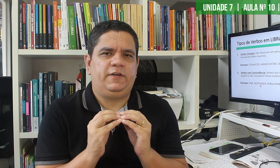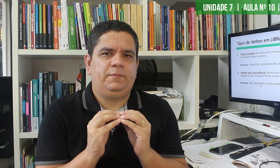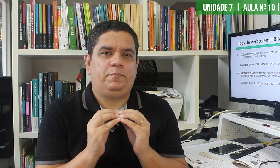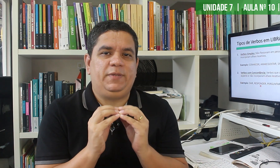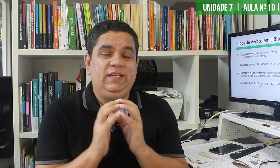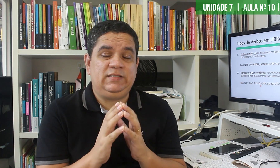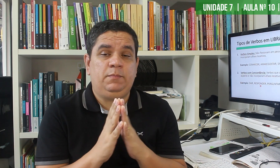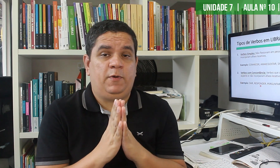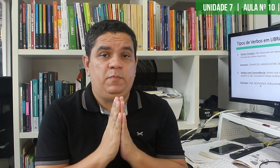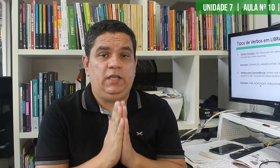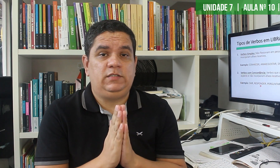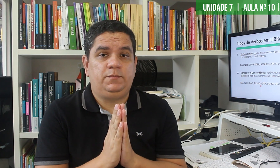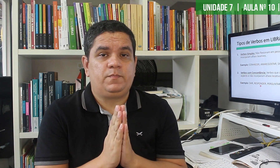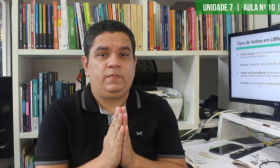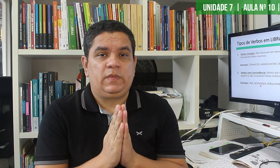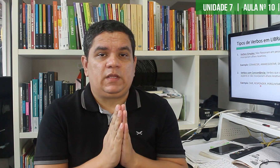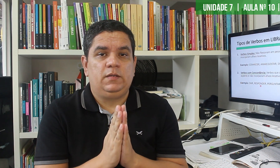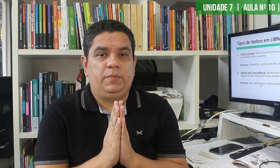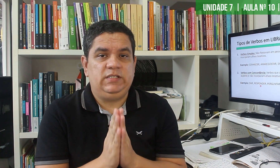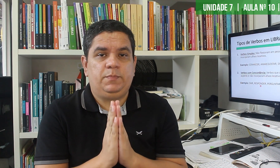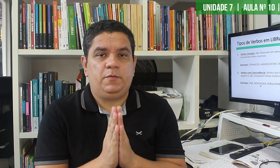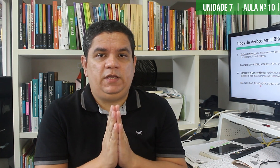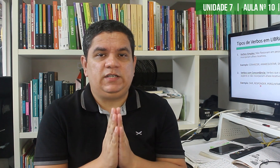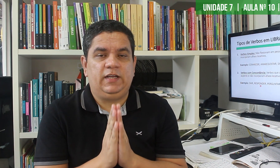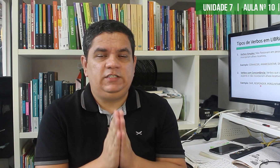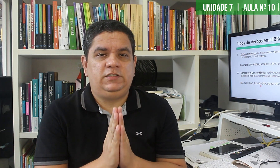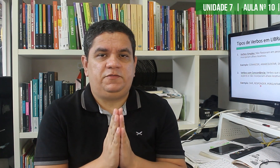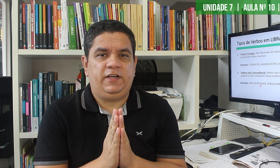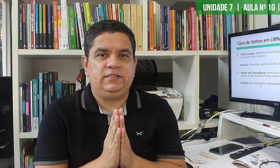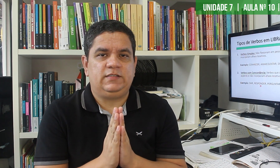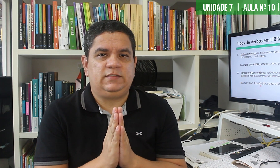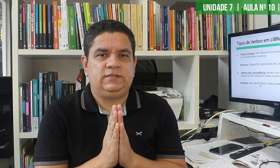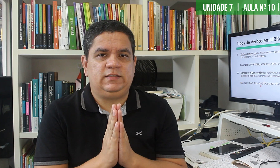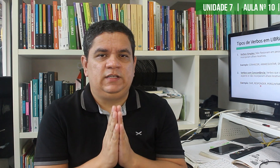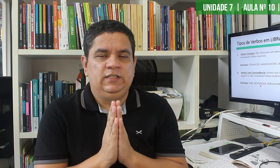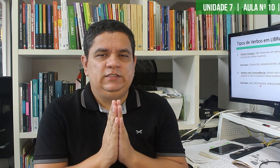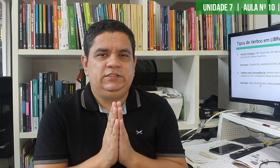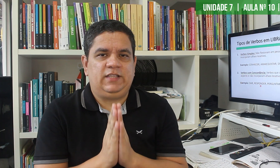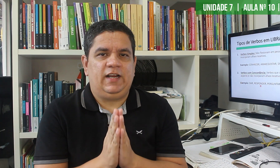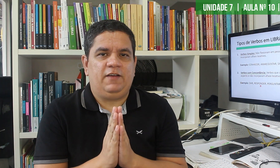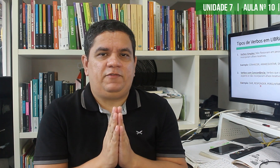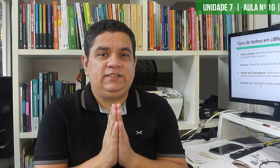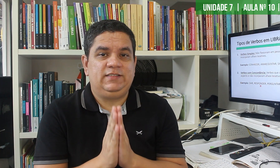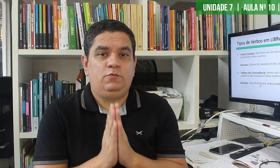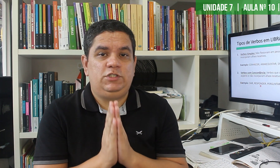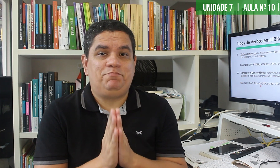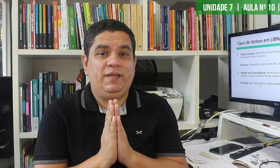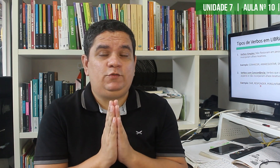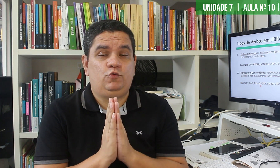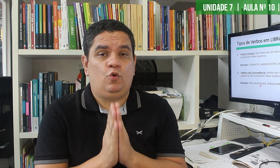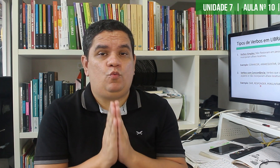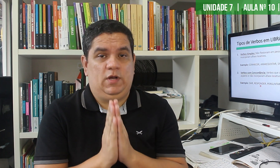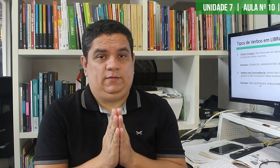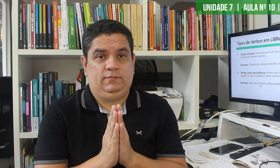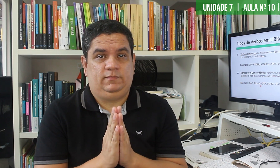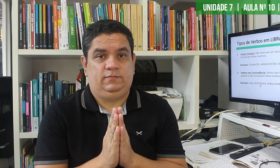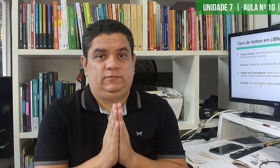sofrer principalmente a grande diferença está na flexão de pessoa,